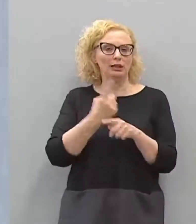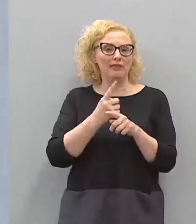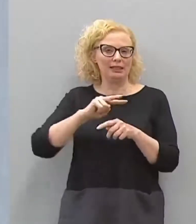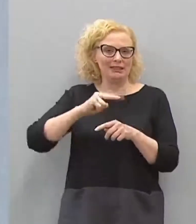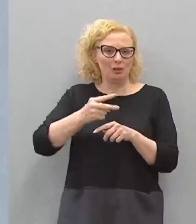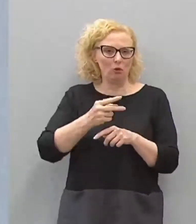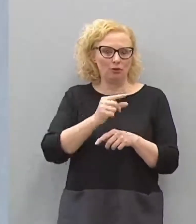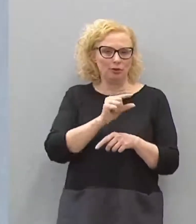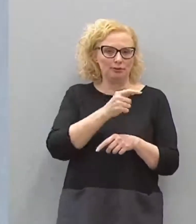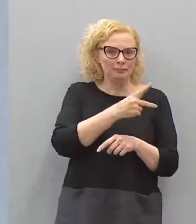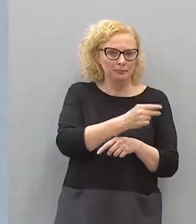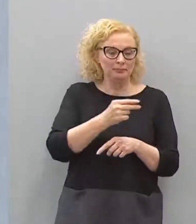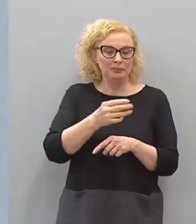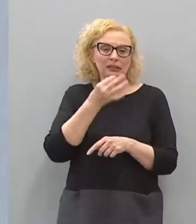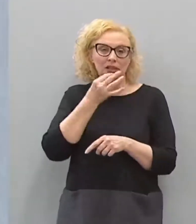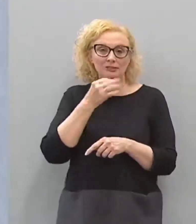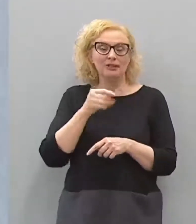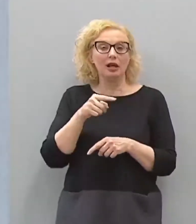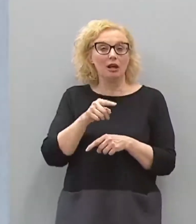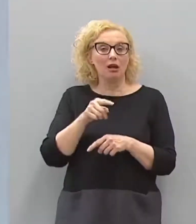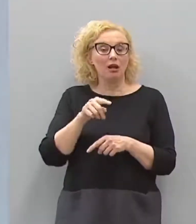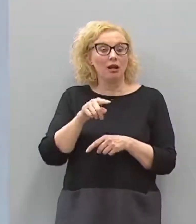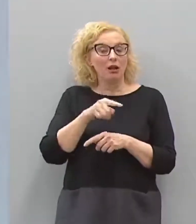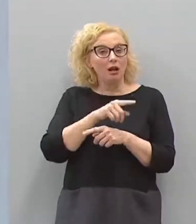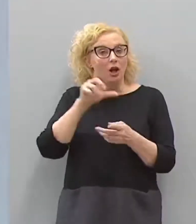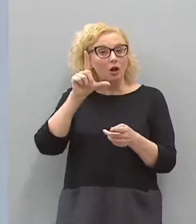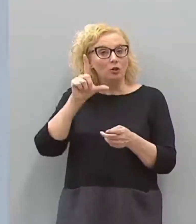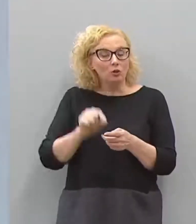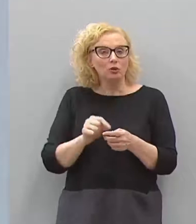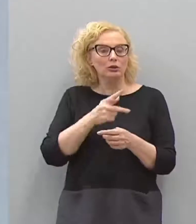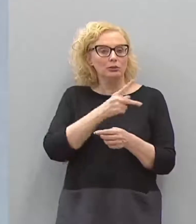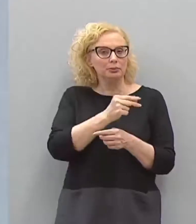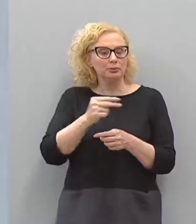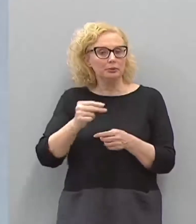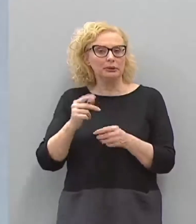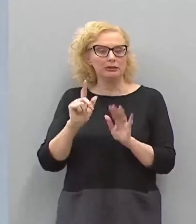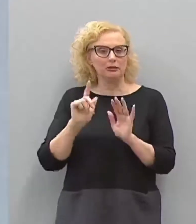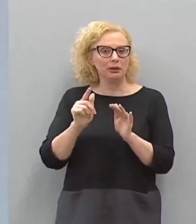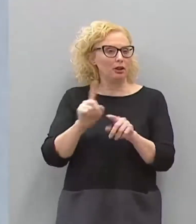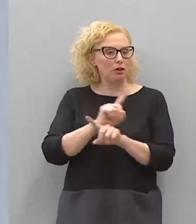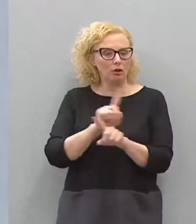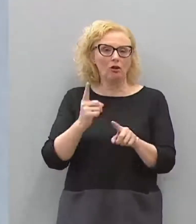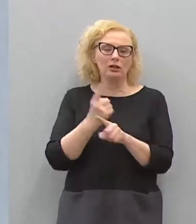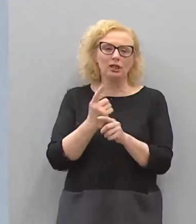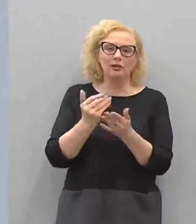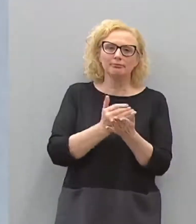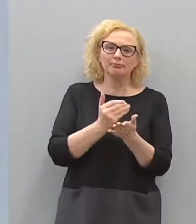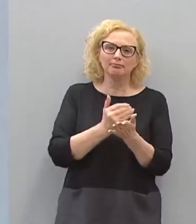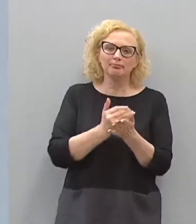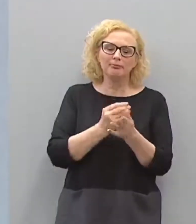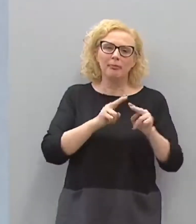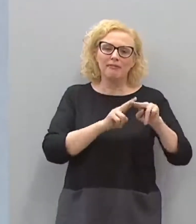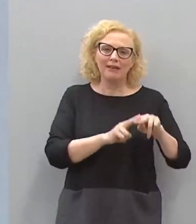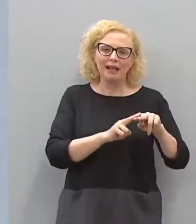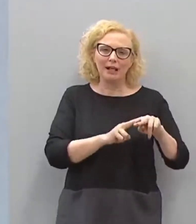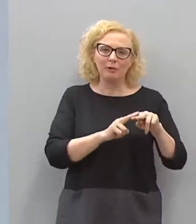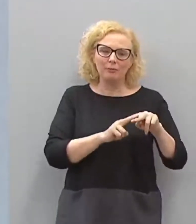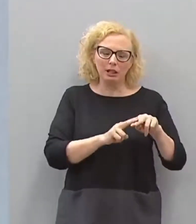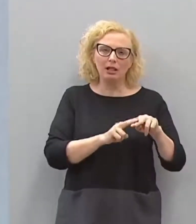possiamo utilizzare tutte le i vaccini che arrivano settimana per settimana proprio perché dobbiamo tenere da parte una parte per